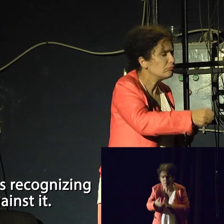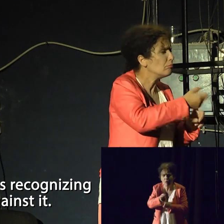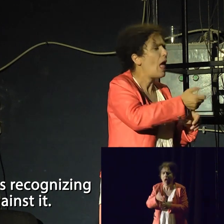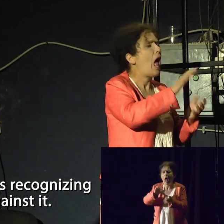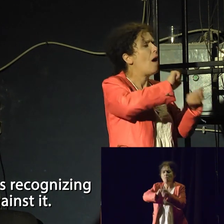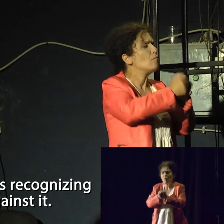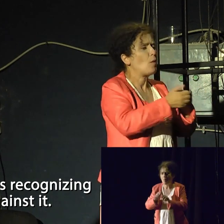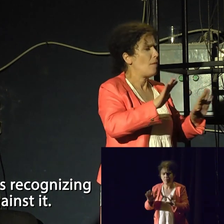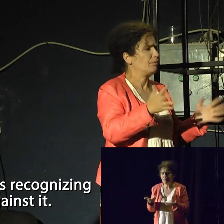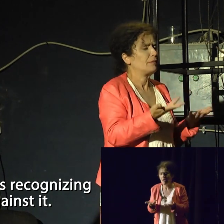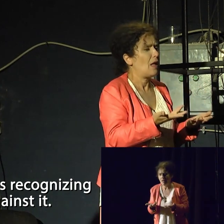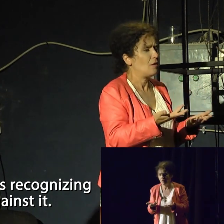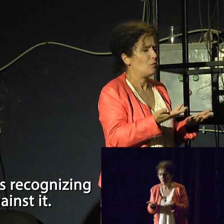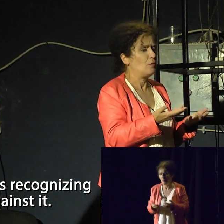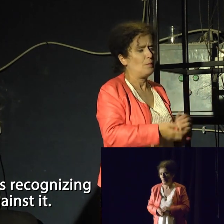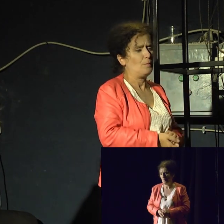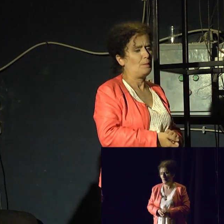борат против него.